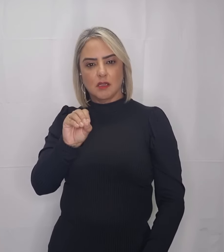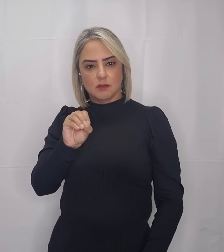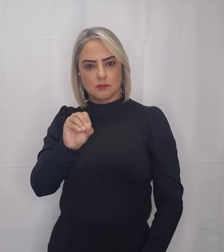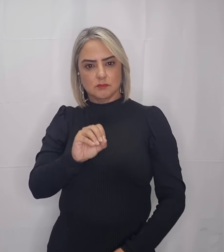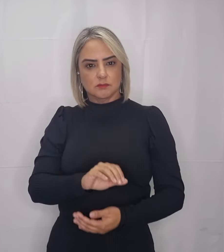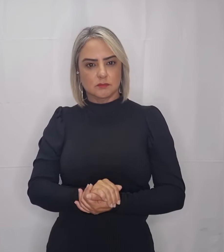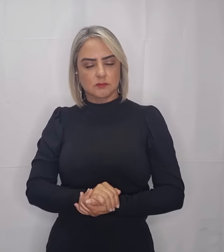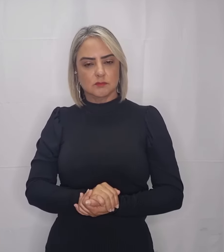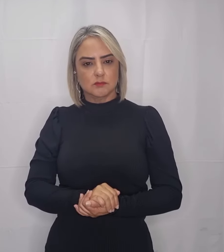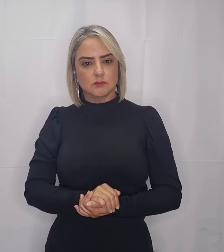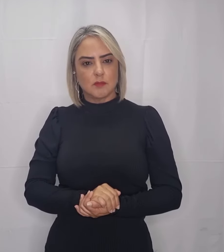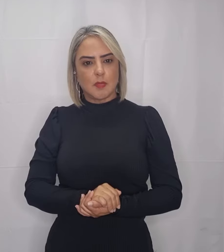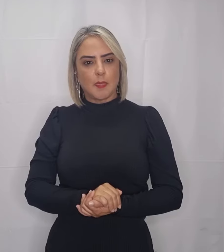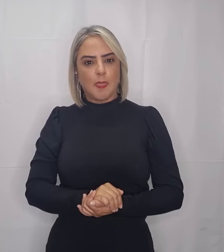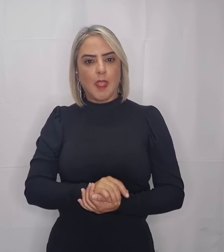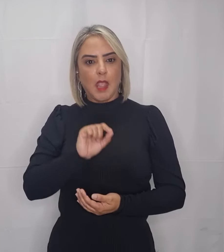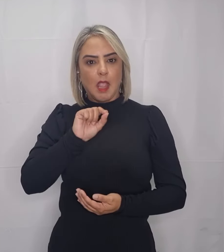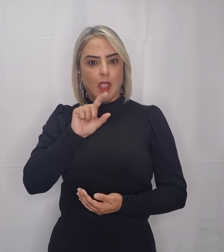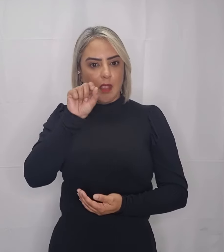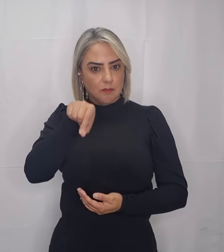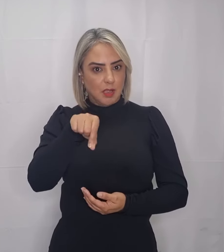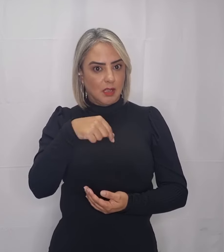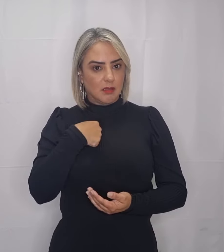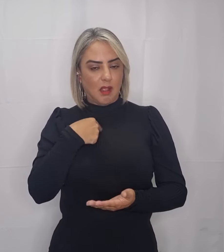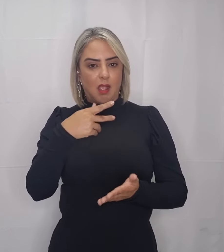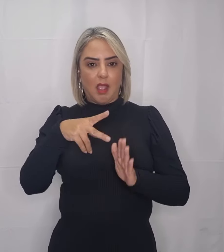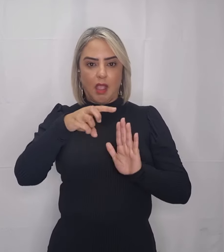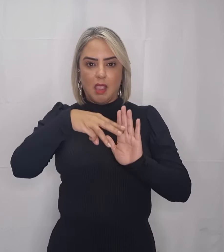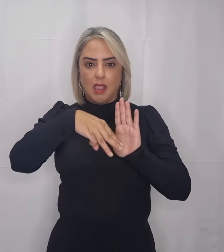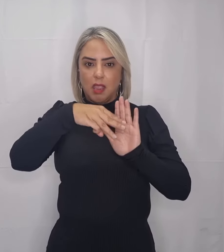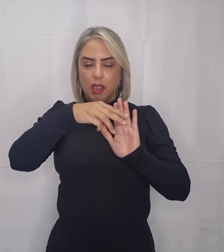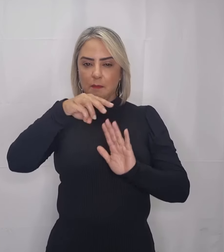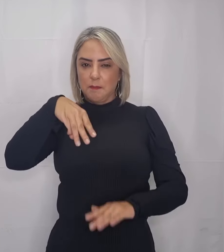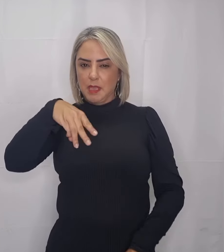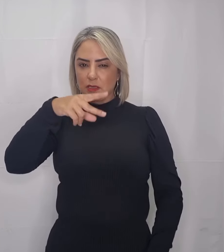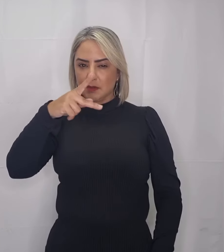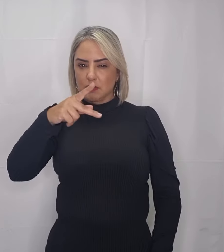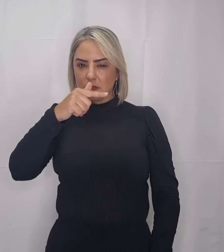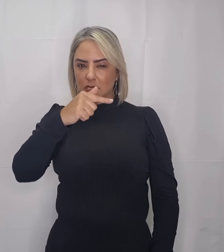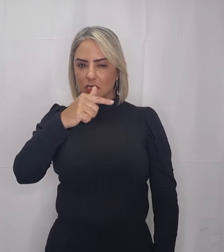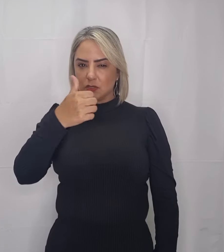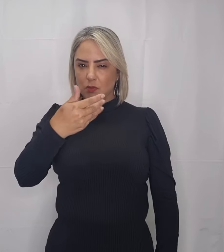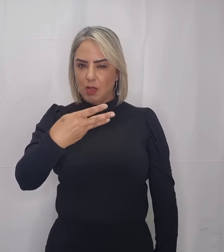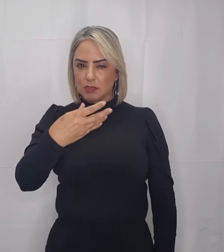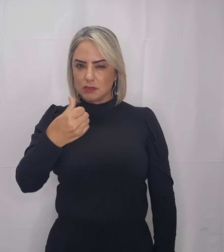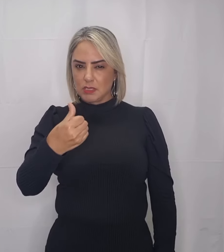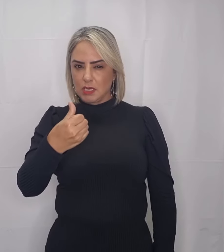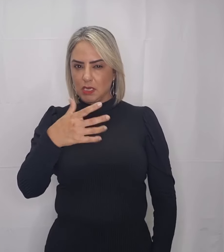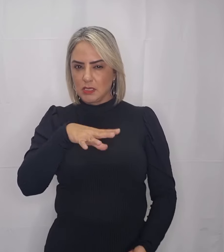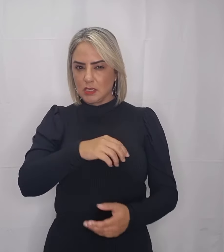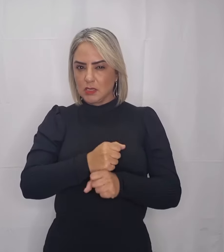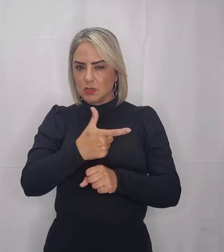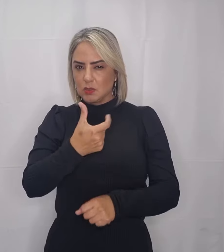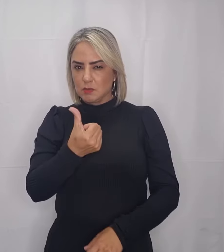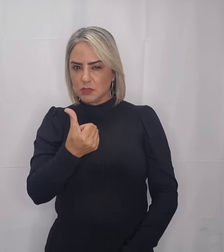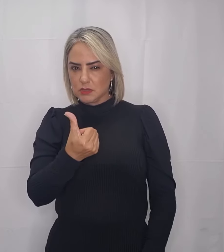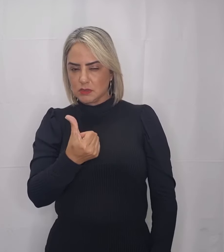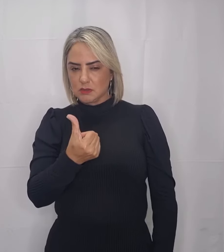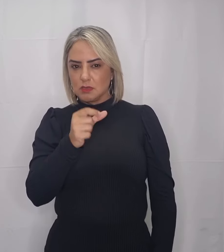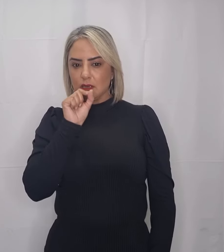Baixado por meio da medida provisória 746 de 2016, que, entre outras